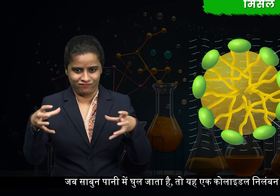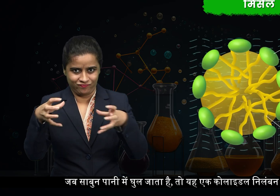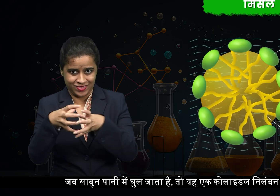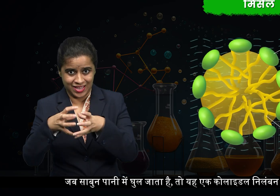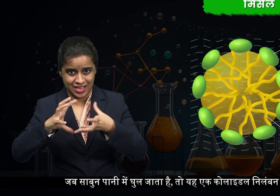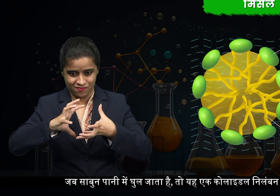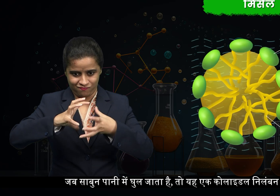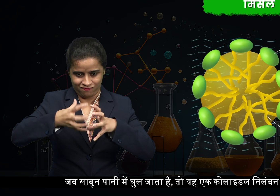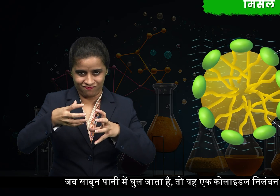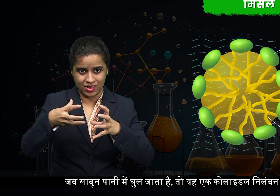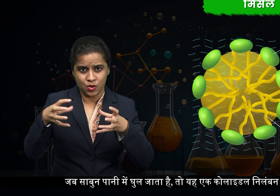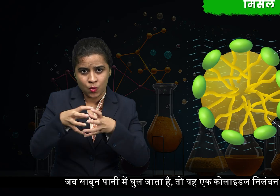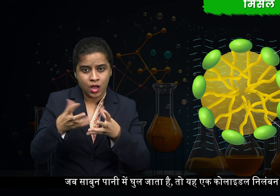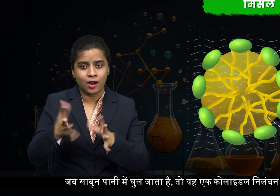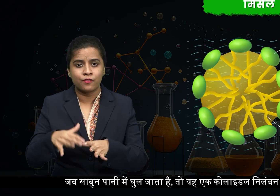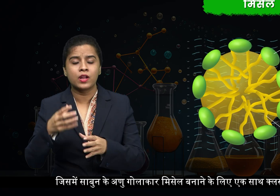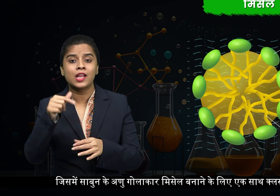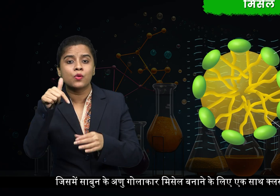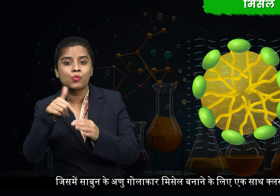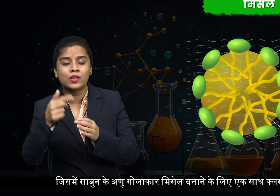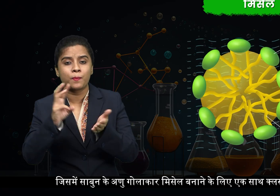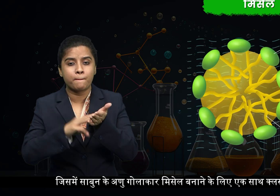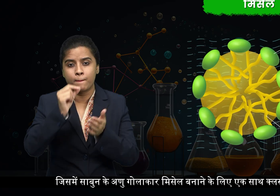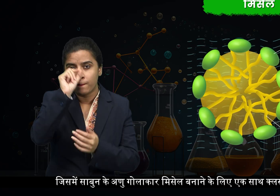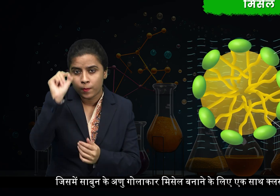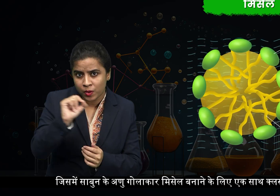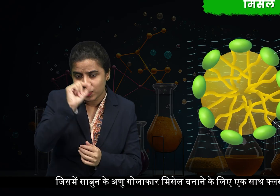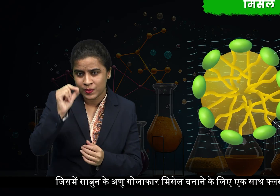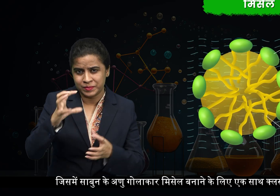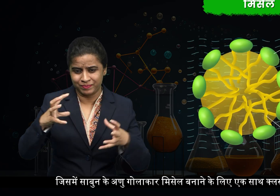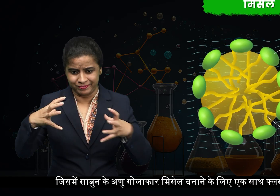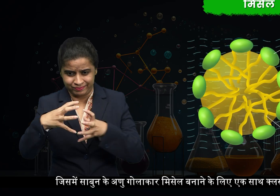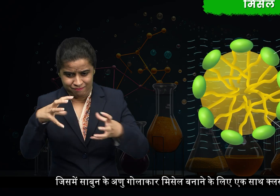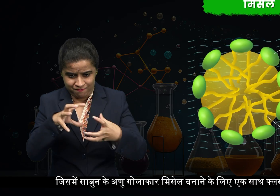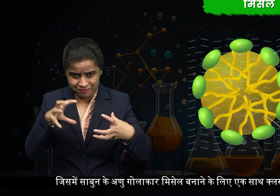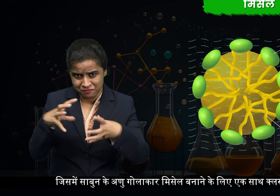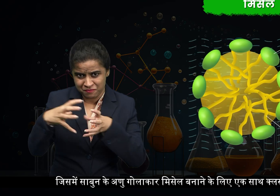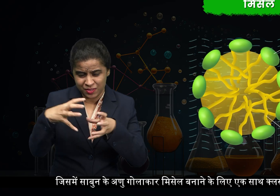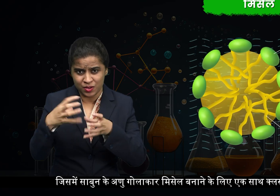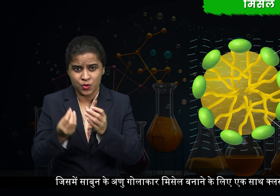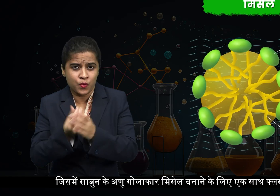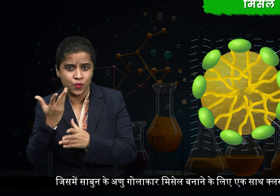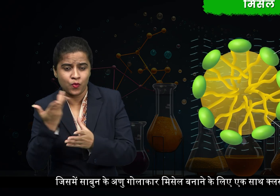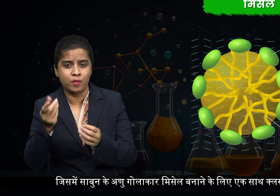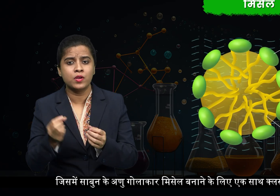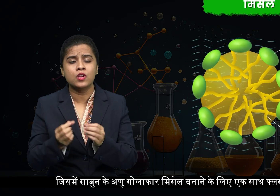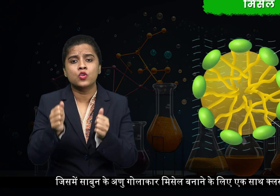कोलाइडल निलंबन बनाता है, जिसमें साबुन के अणु गोलाकार मिसेल बनाने के लिए